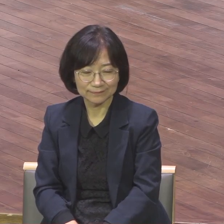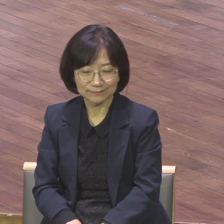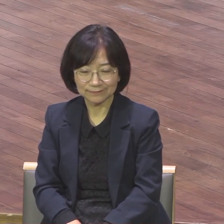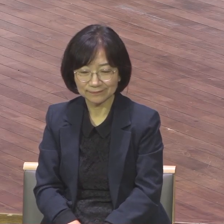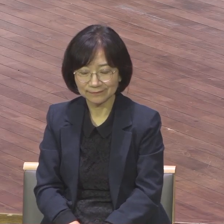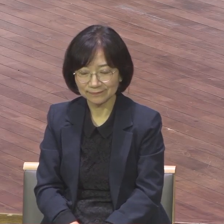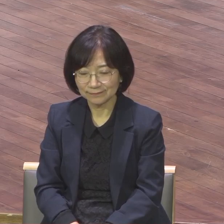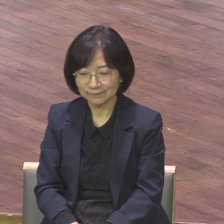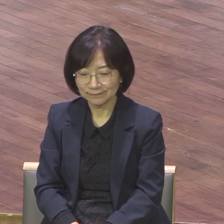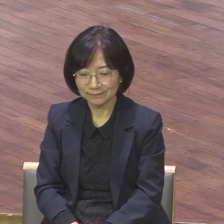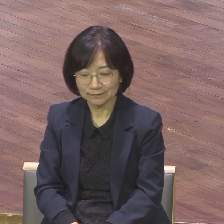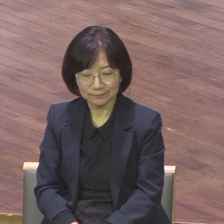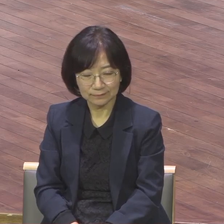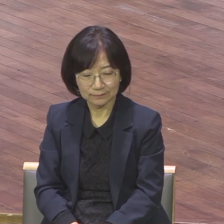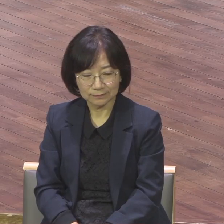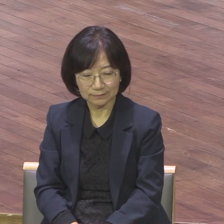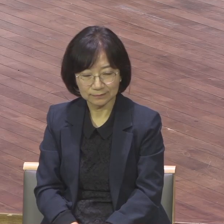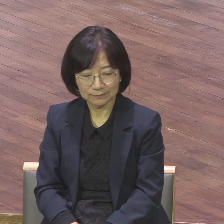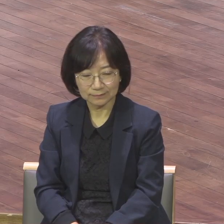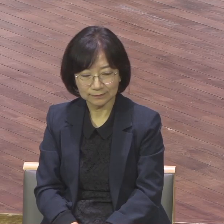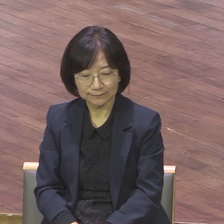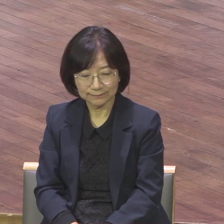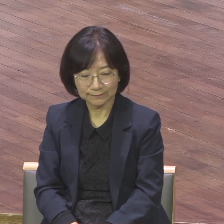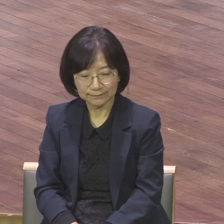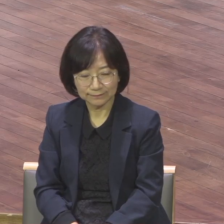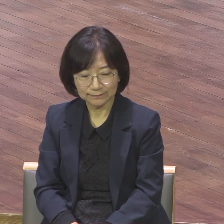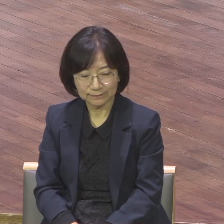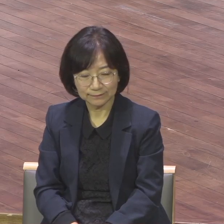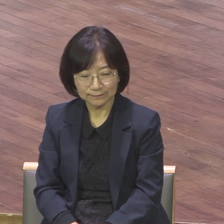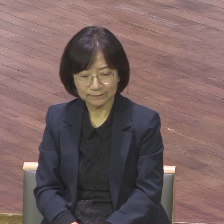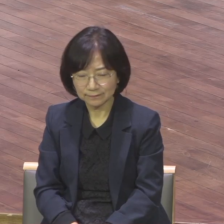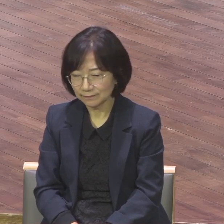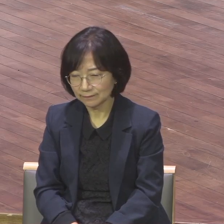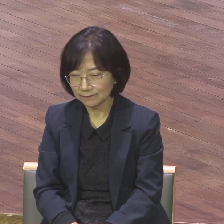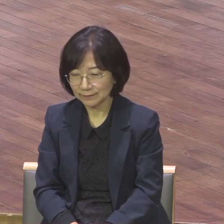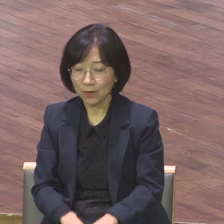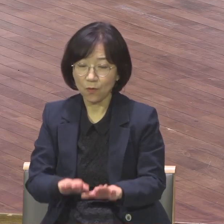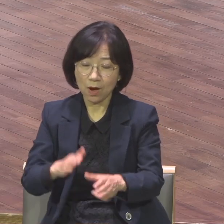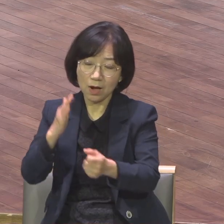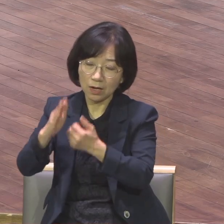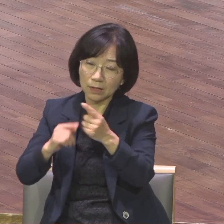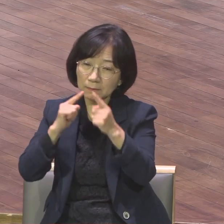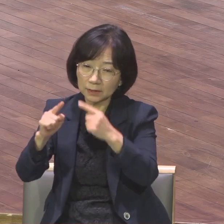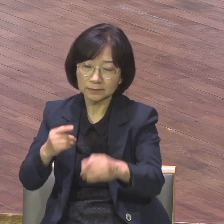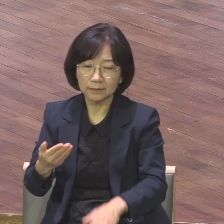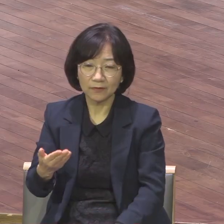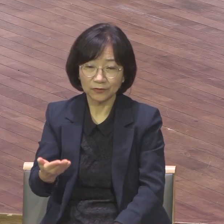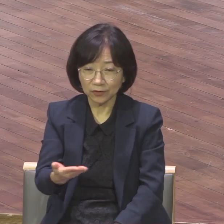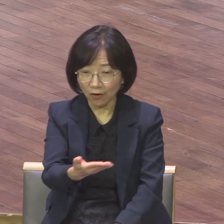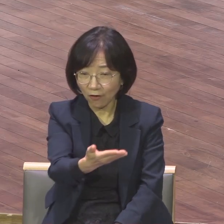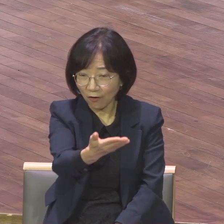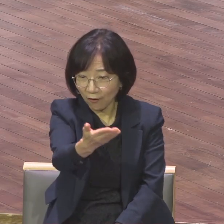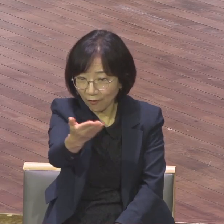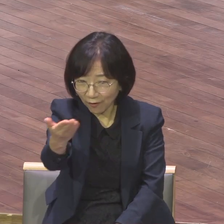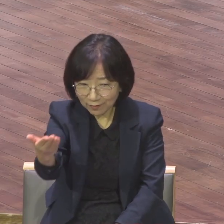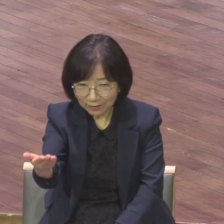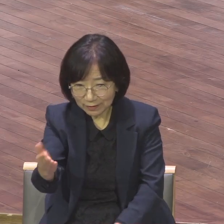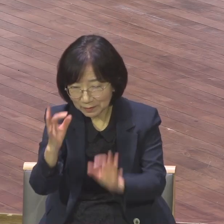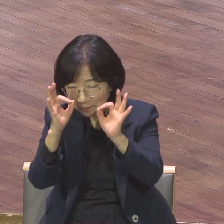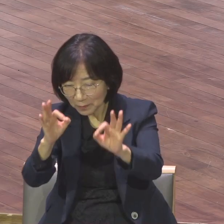오늘 본문에 나오는 이 너희를 향한 나의 생각을 내가 하나니라고